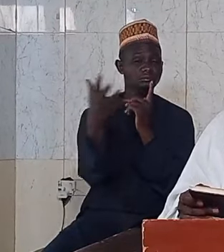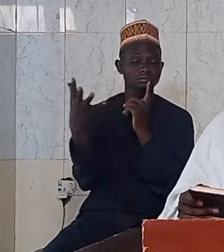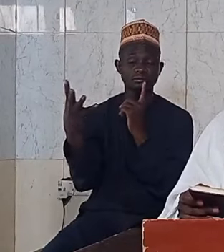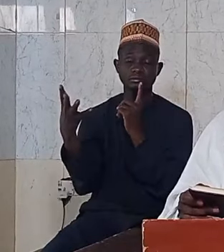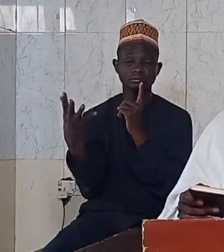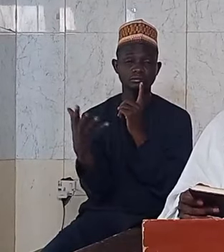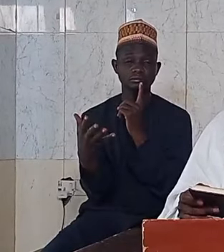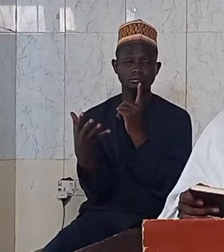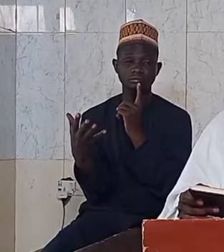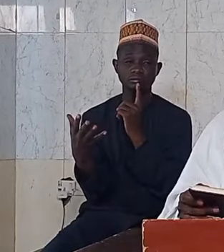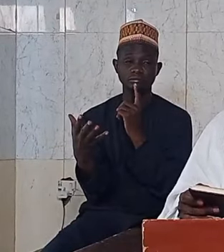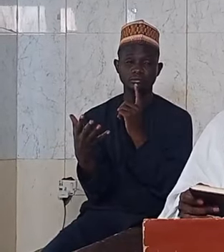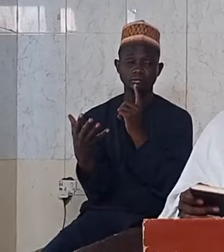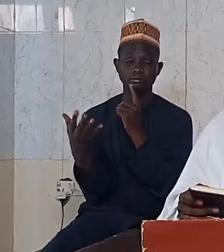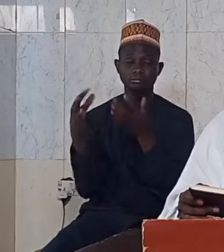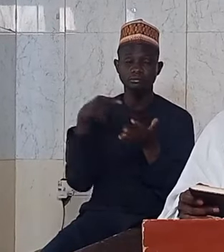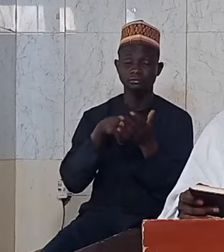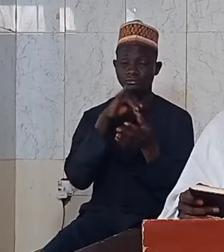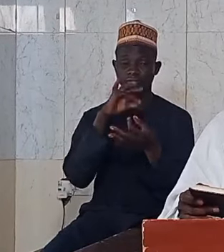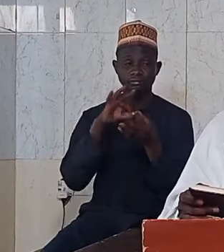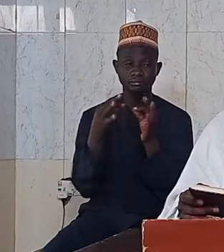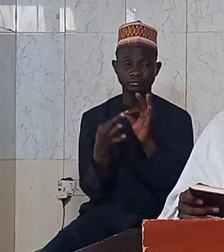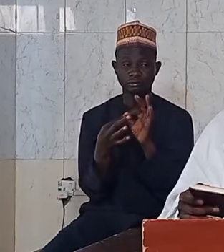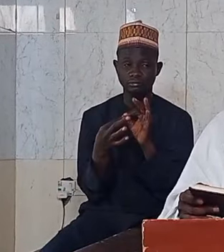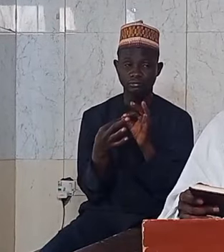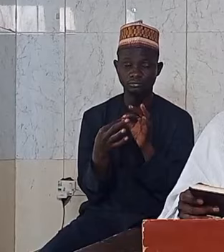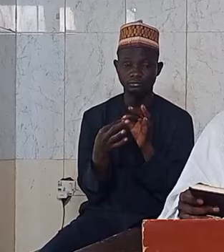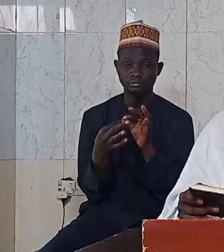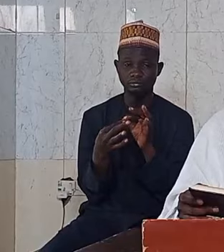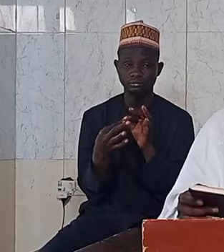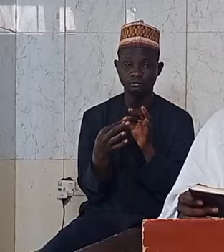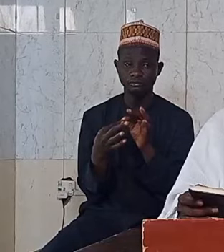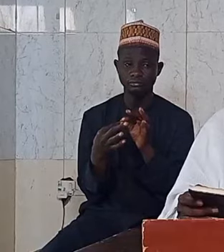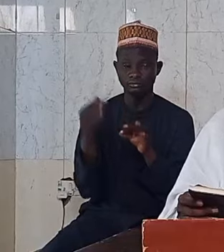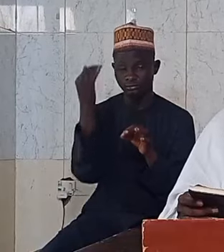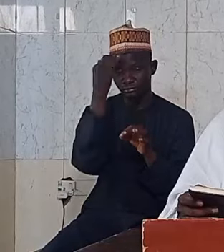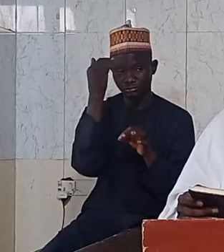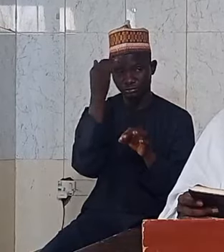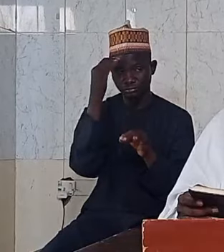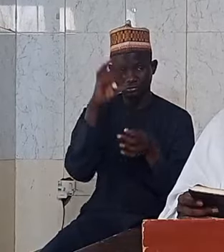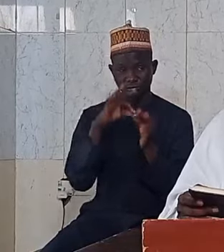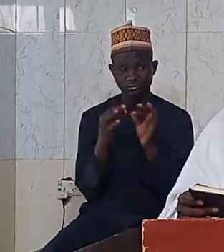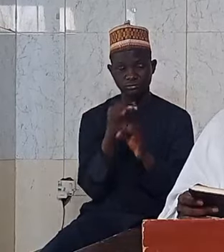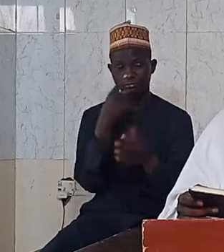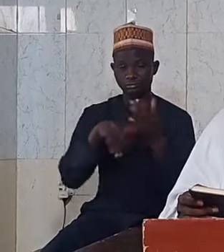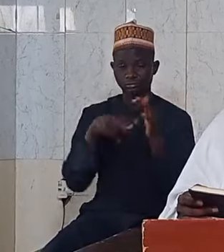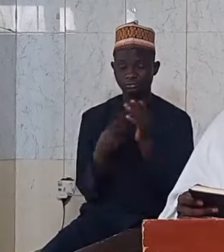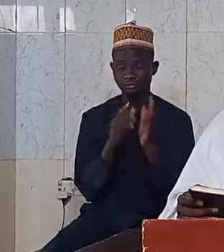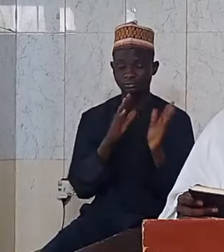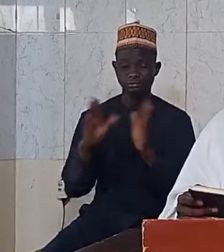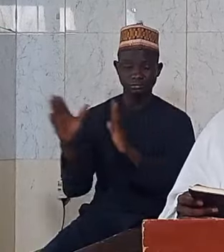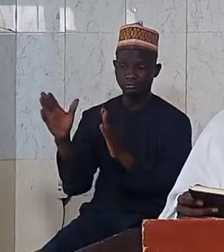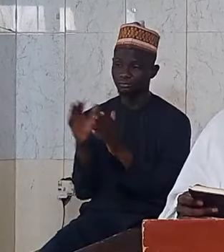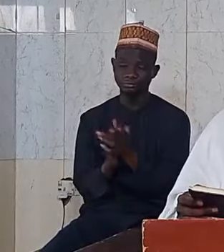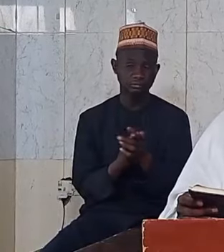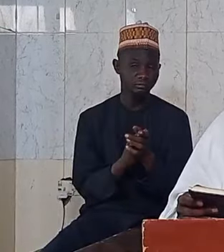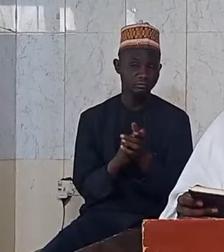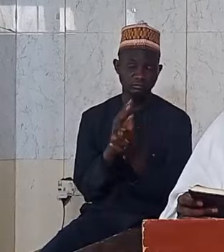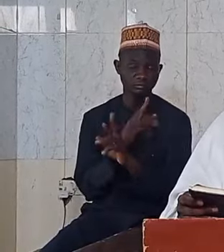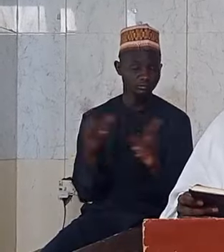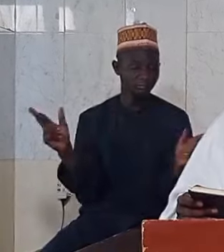wannan fassara ce ta ilimi me ake nufi da kaidi